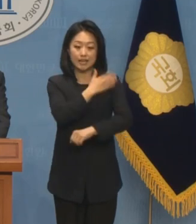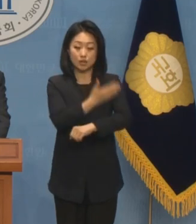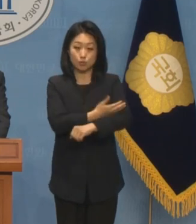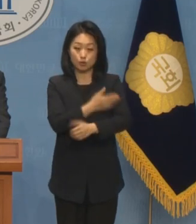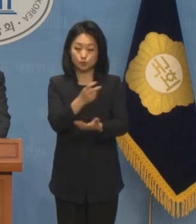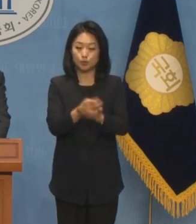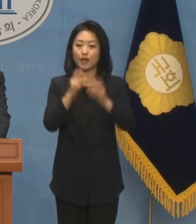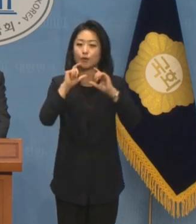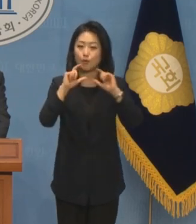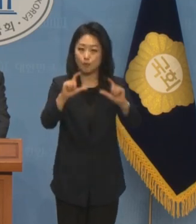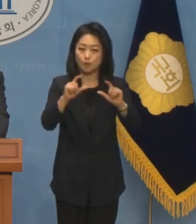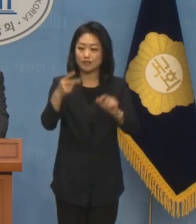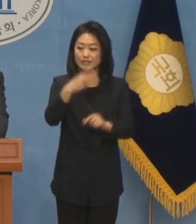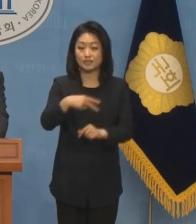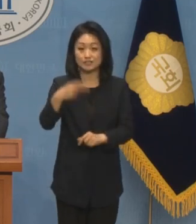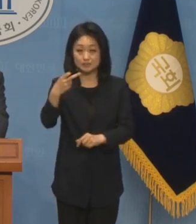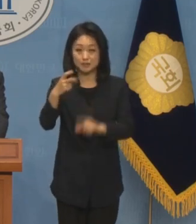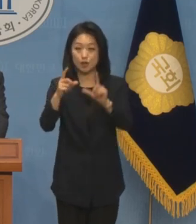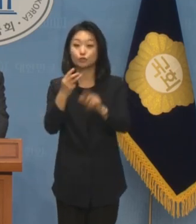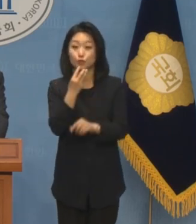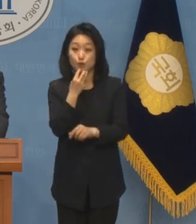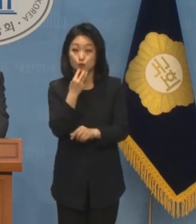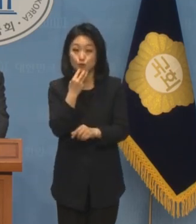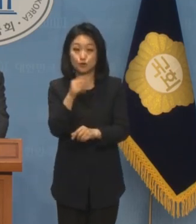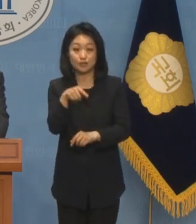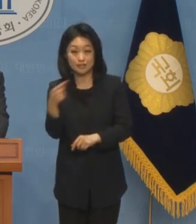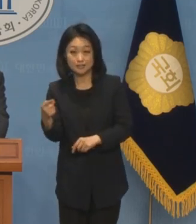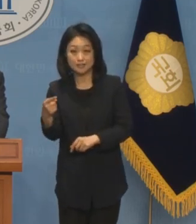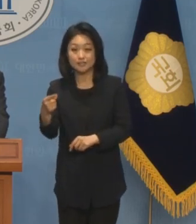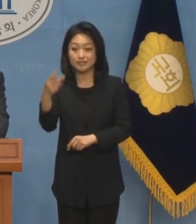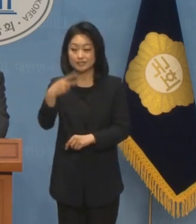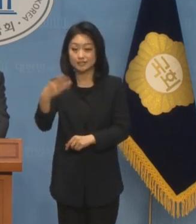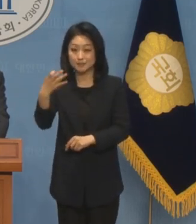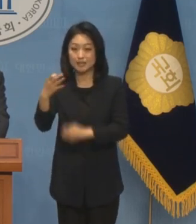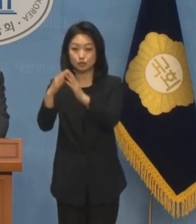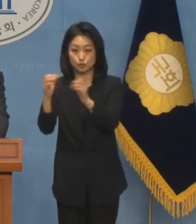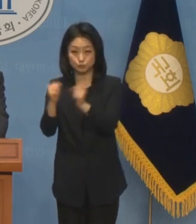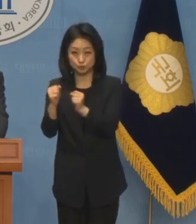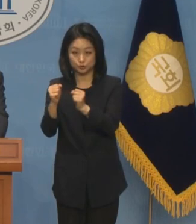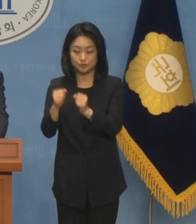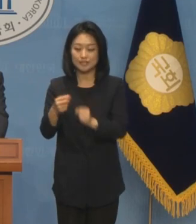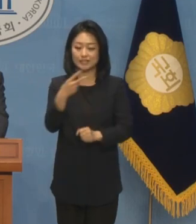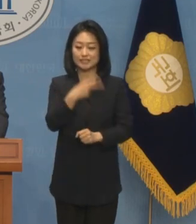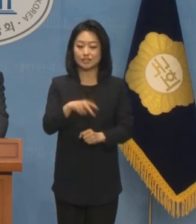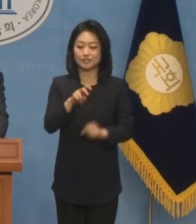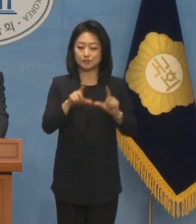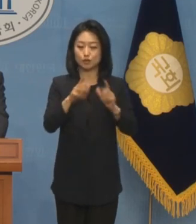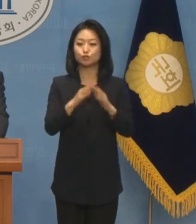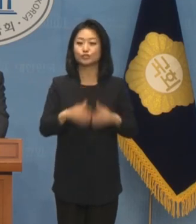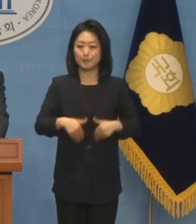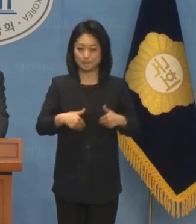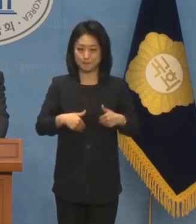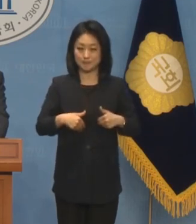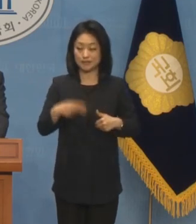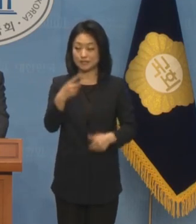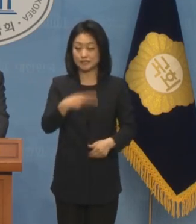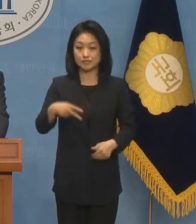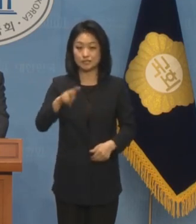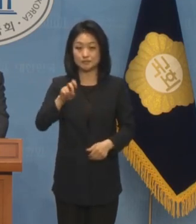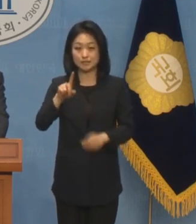공포한 이후 201년 서울 그리고 2014년 전부 2020년 충남